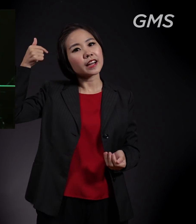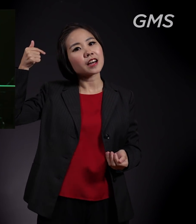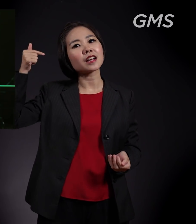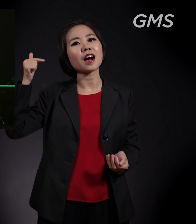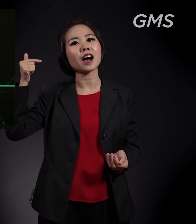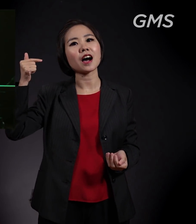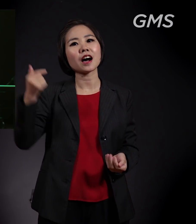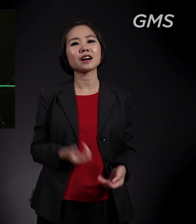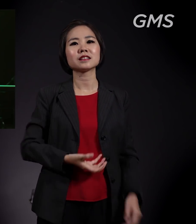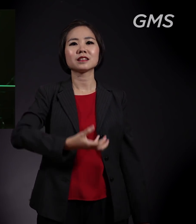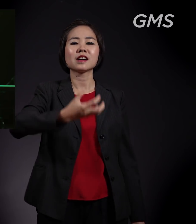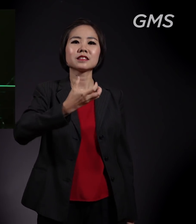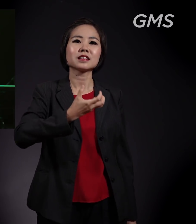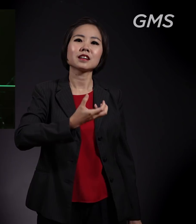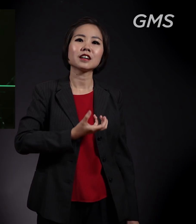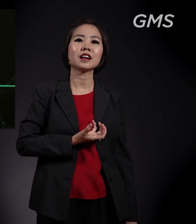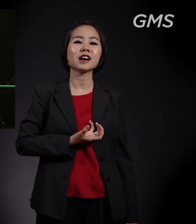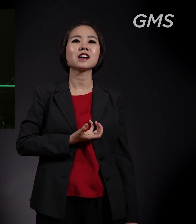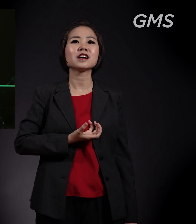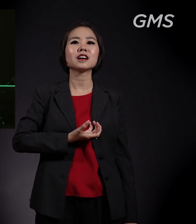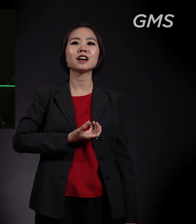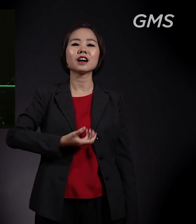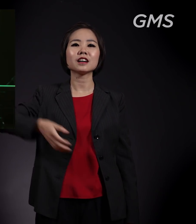Oleh karena